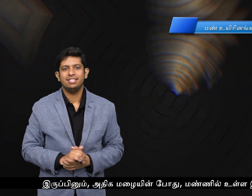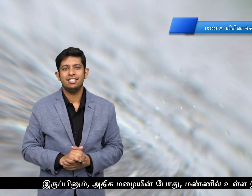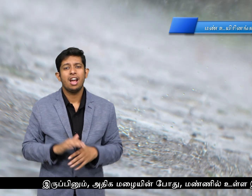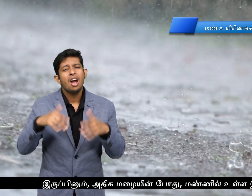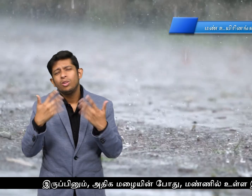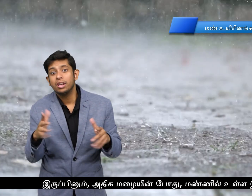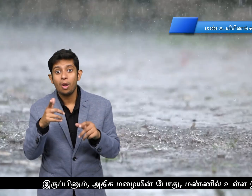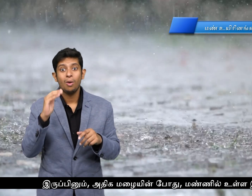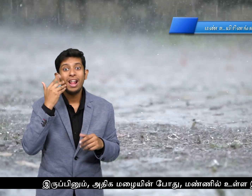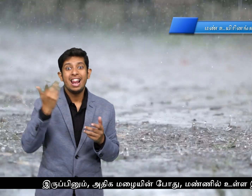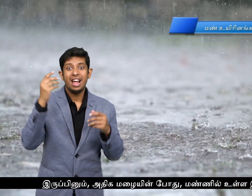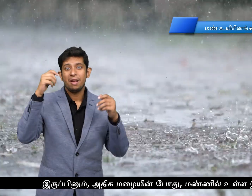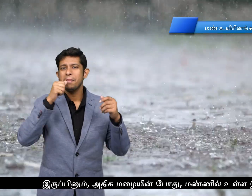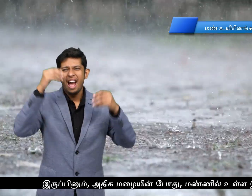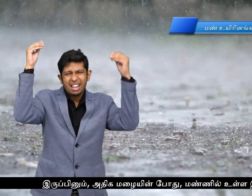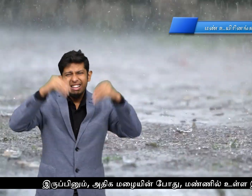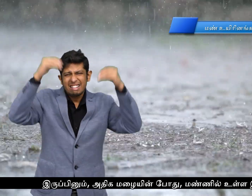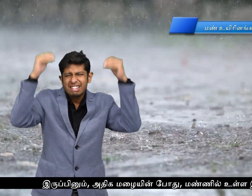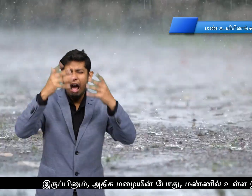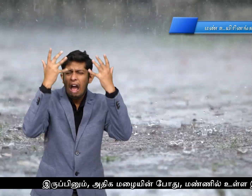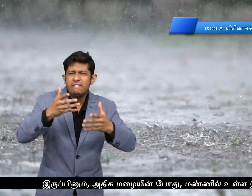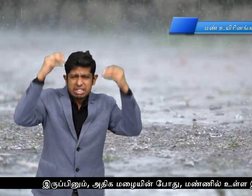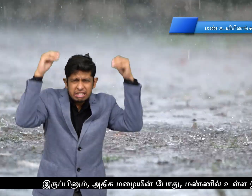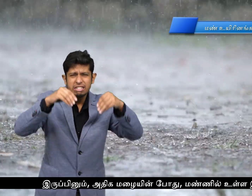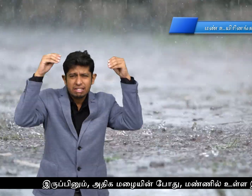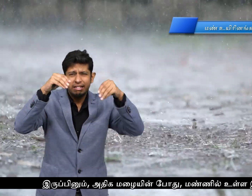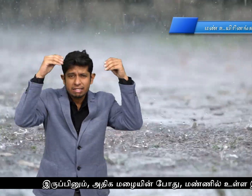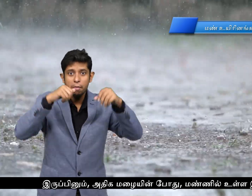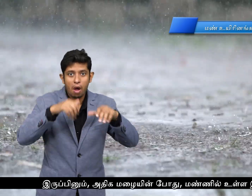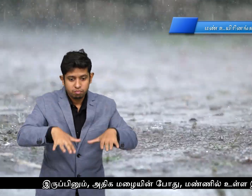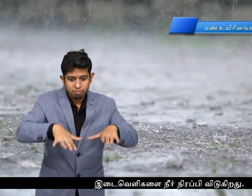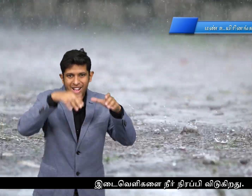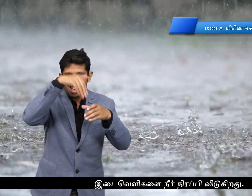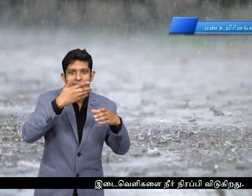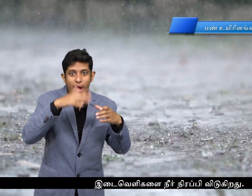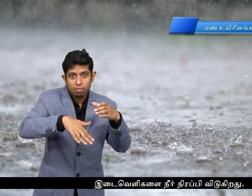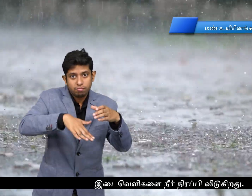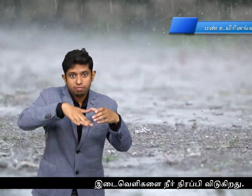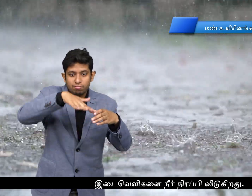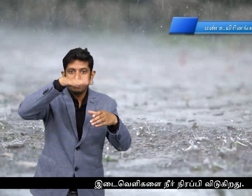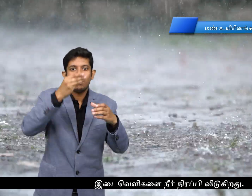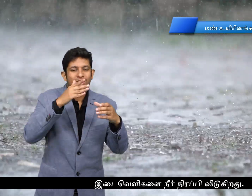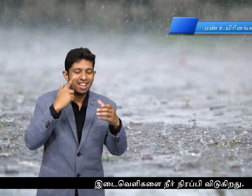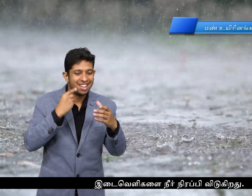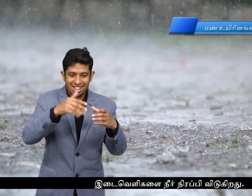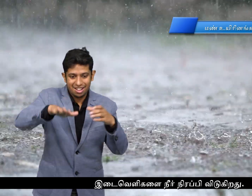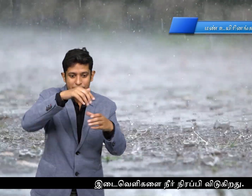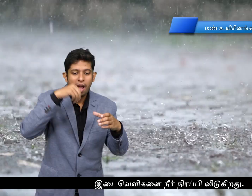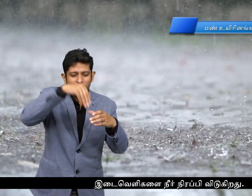இருப்பினும் அதிக மழையின் போது மண்ணில் உள்ள இந்த காற்று இடைவெளிகளை நீர் நிரப்பி விடுகிறது.